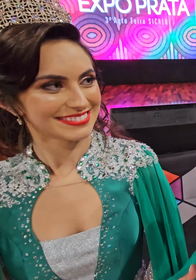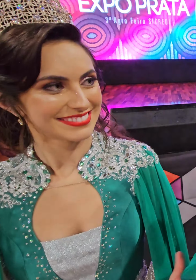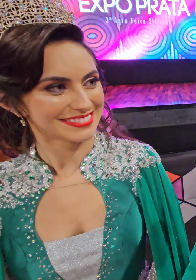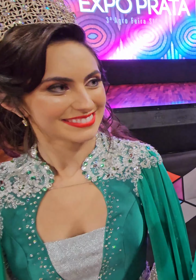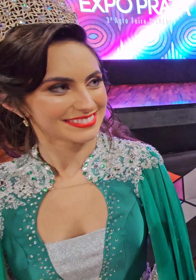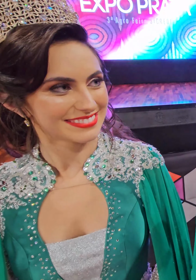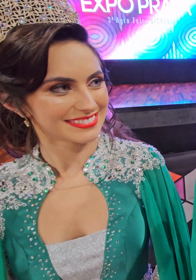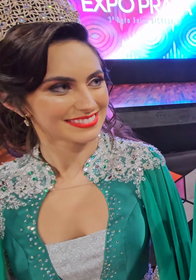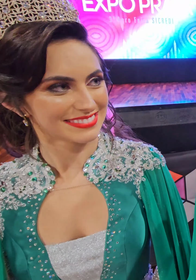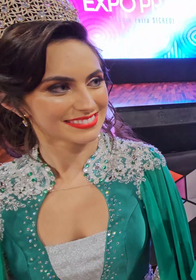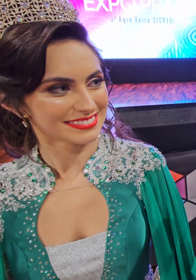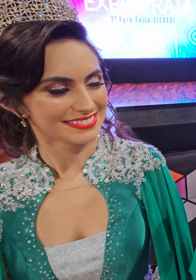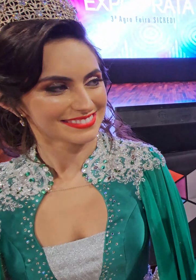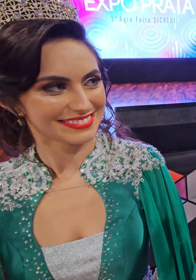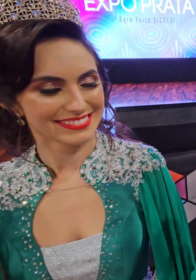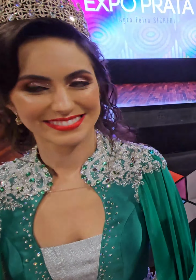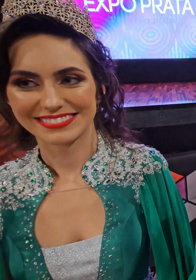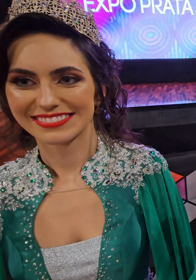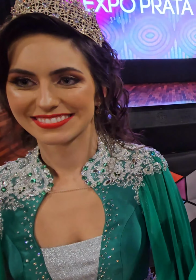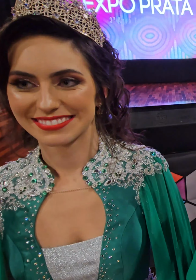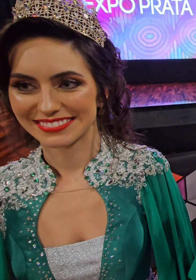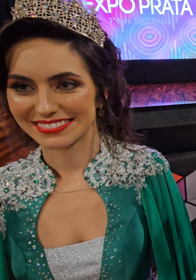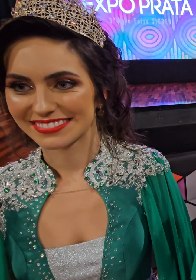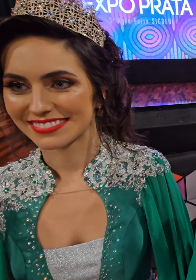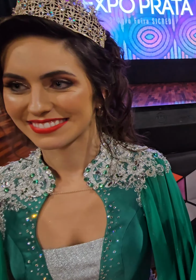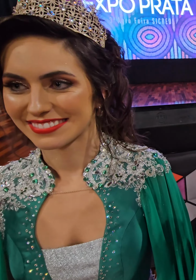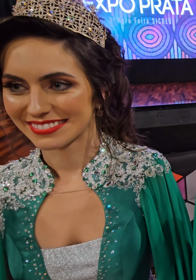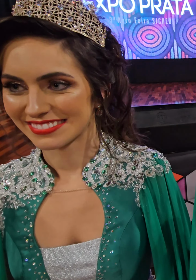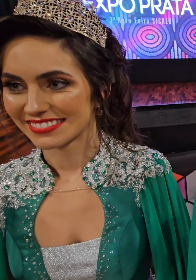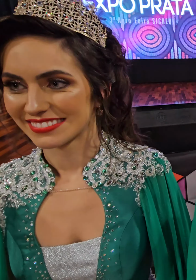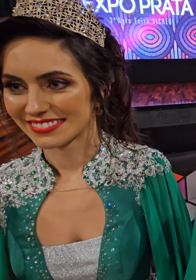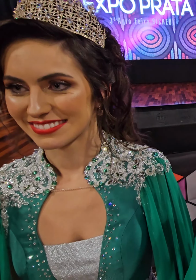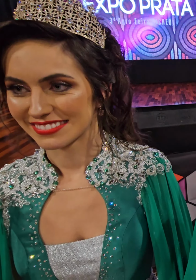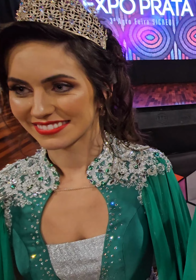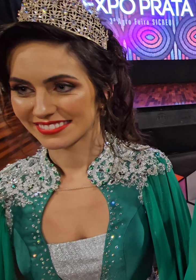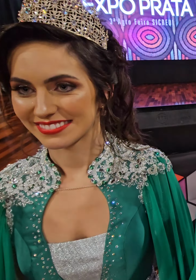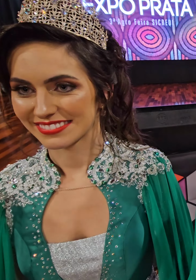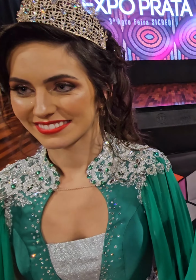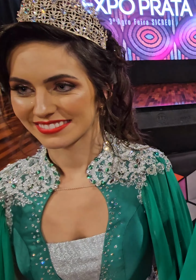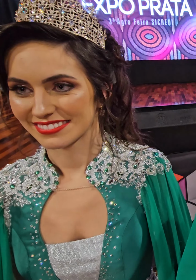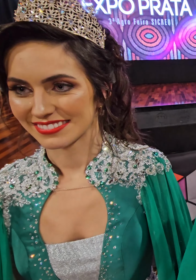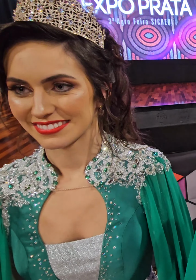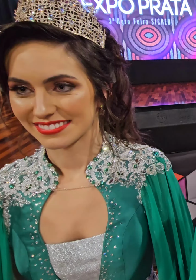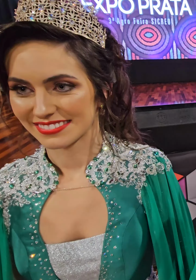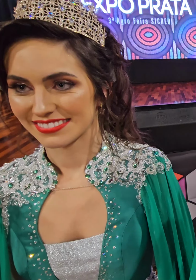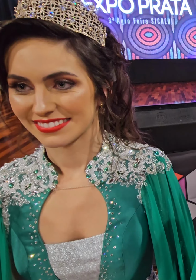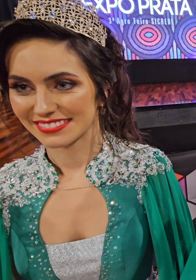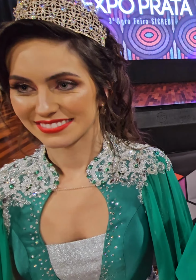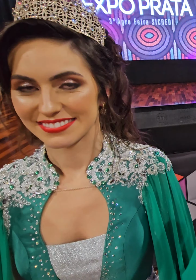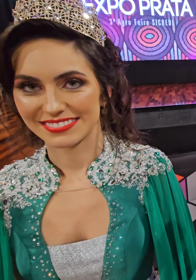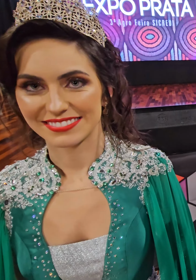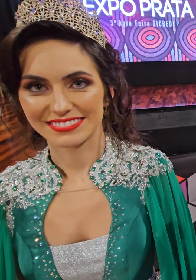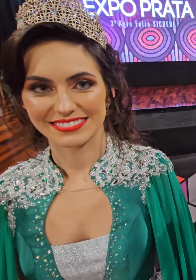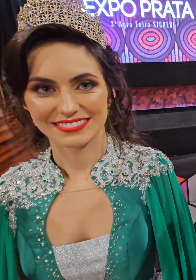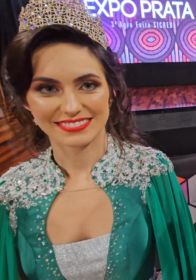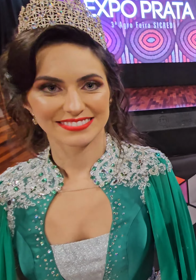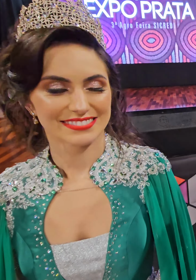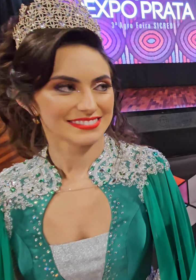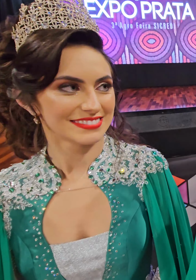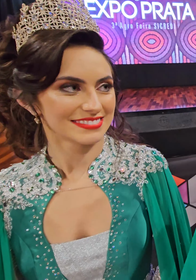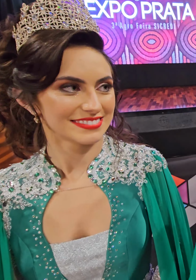teve um trabalho árduo, né, até aqui. Mas com certeza colheremos esses frutos, né? Então esperamos que toda a população de Nova Prata